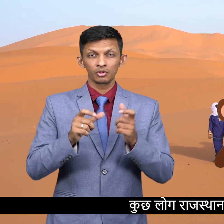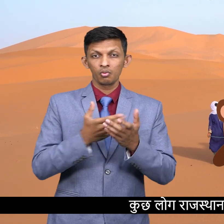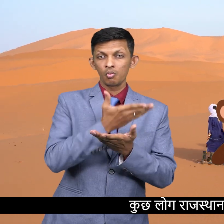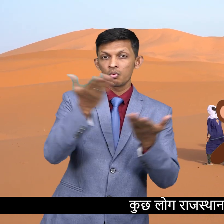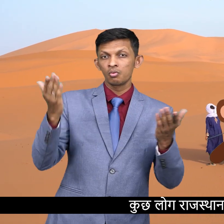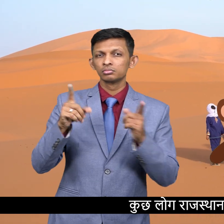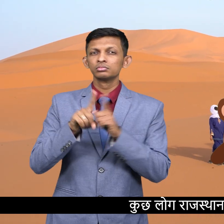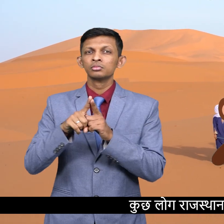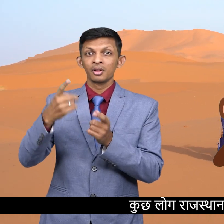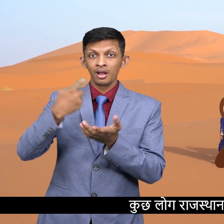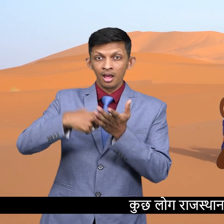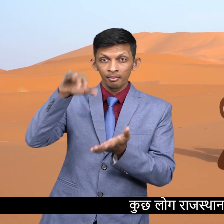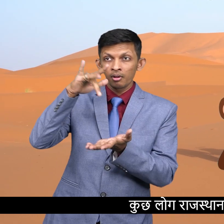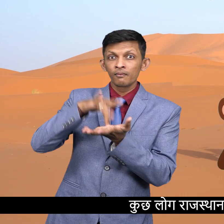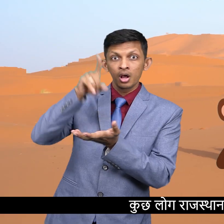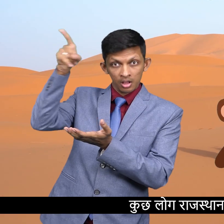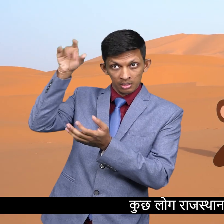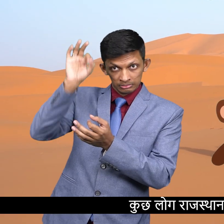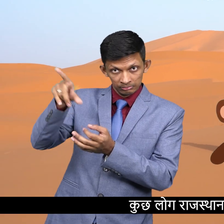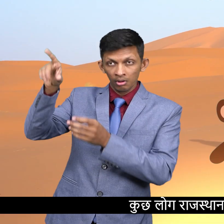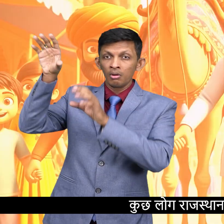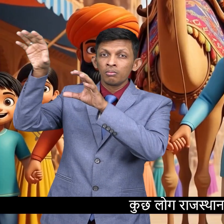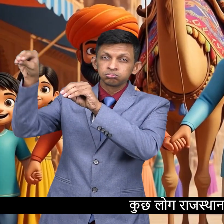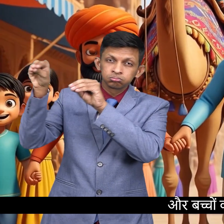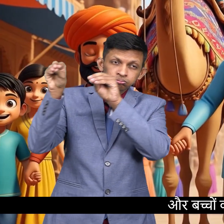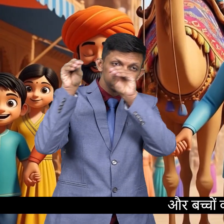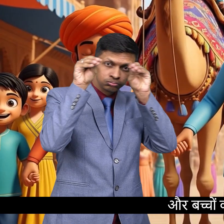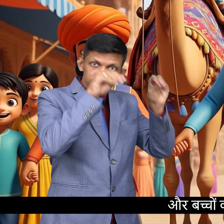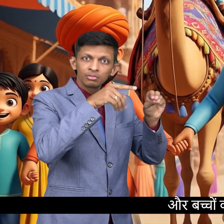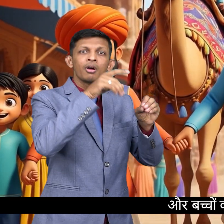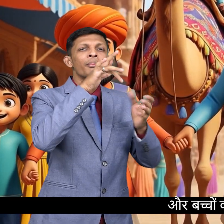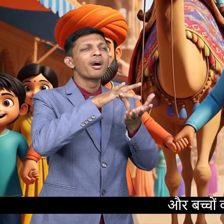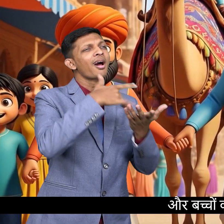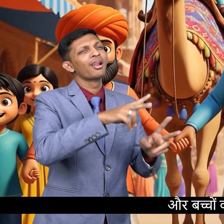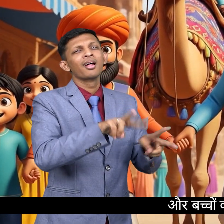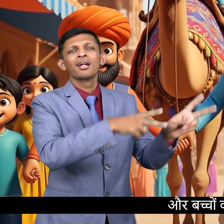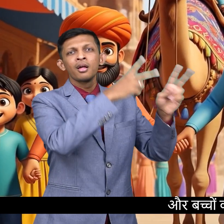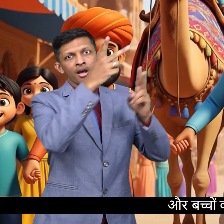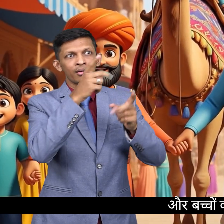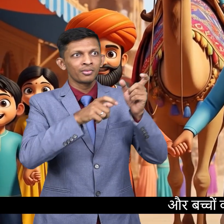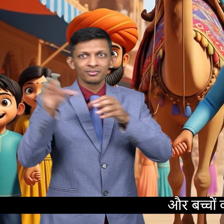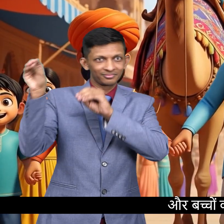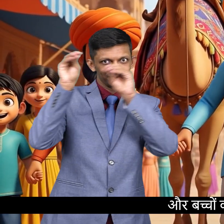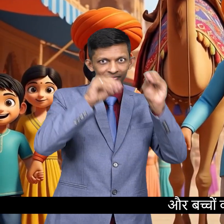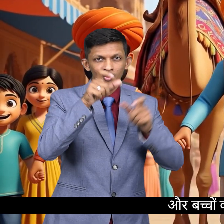कुछ लोग राजस्थान से ऊंटों को अन्य जगहों पर लाते हैं और बच्चों को सवारी का आनंद देते हैं।